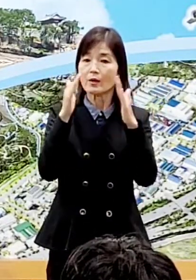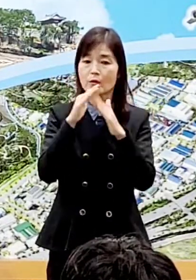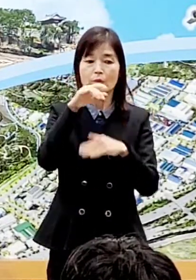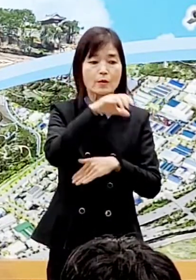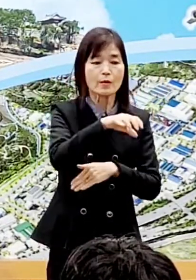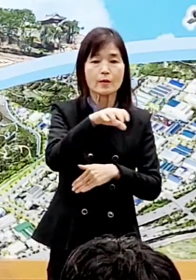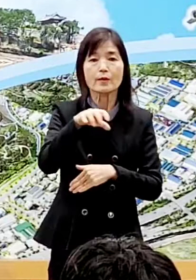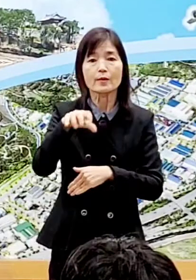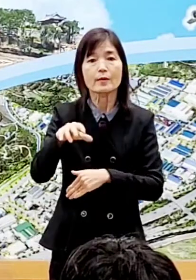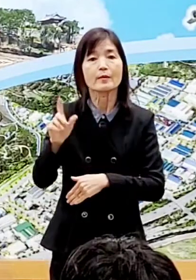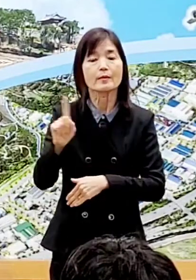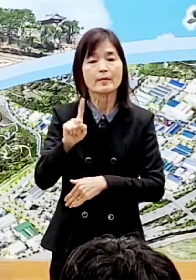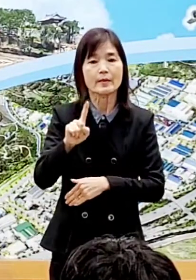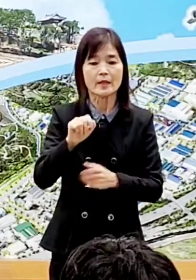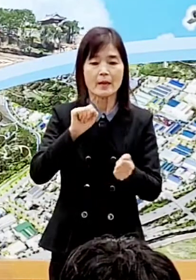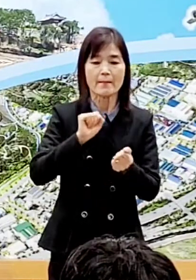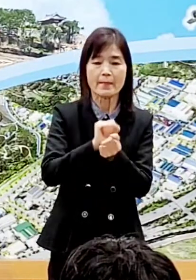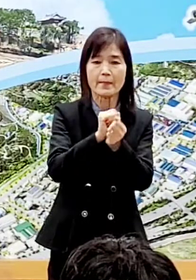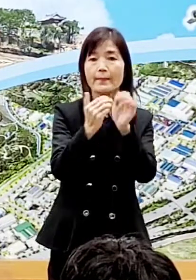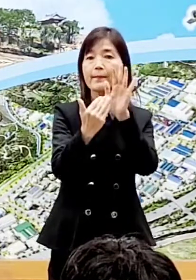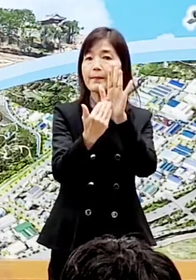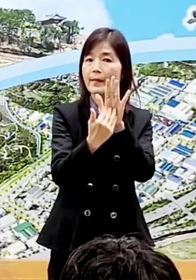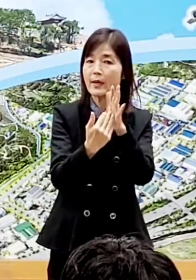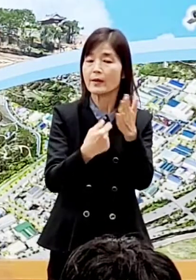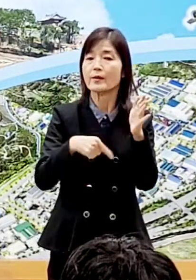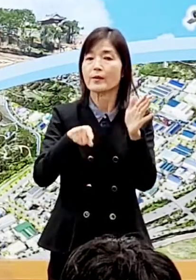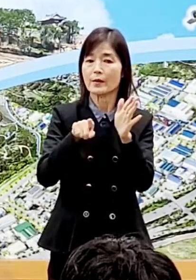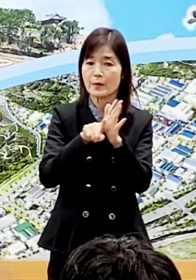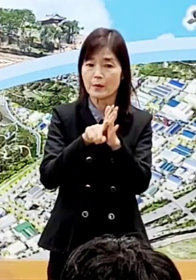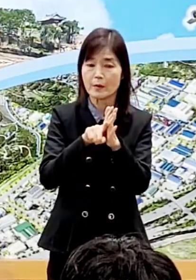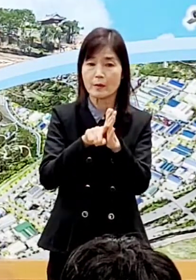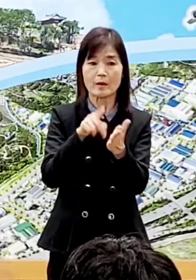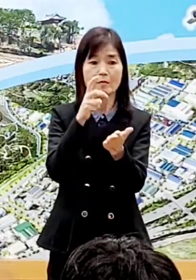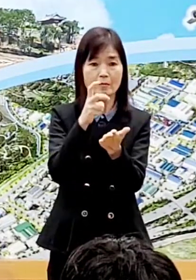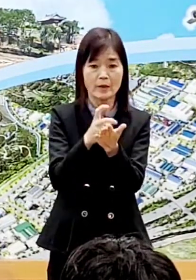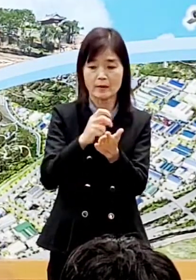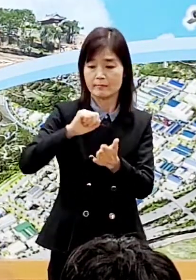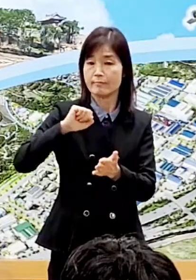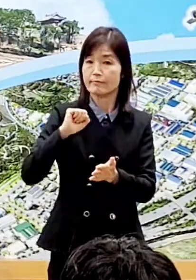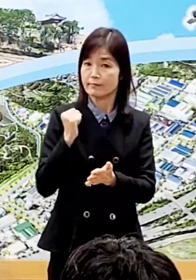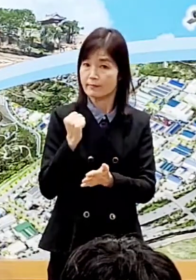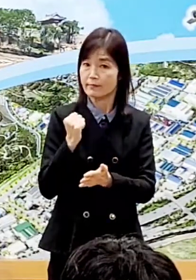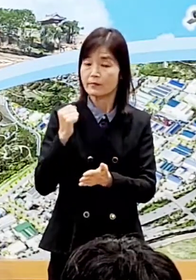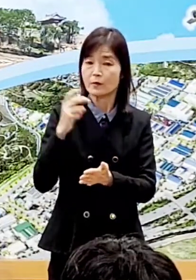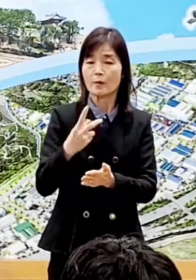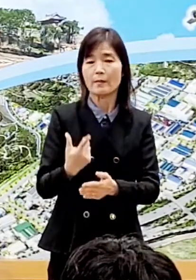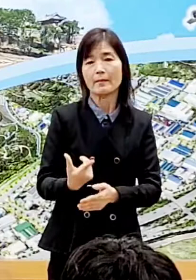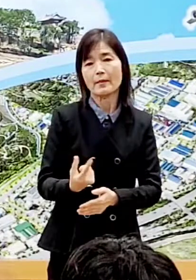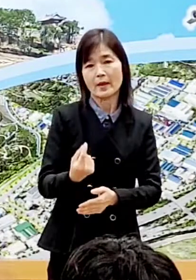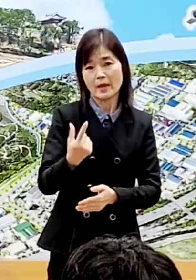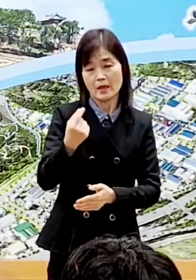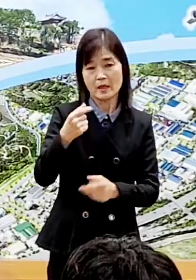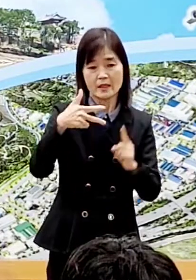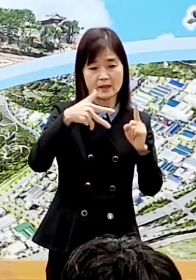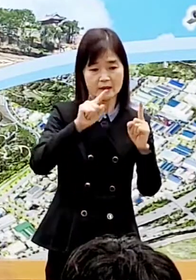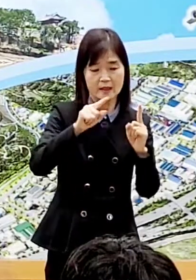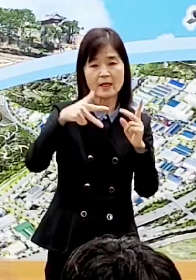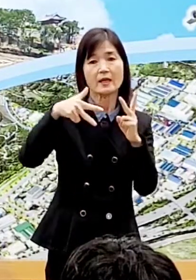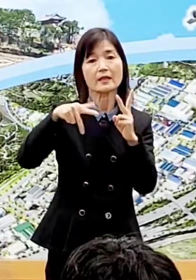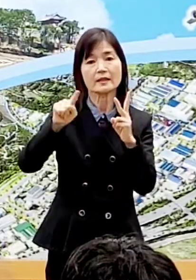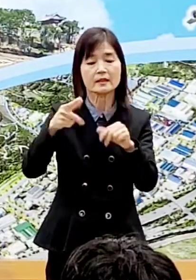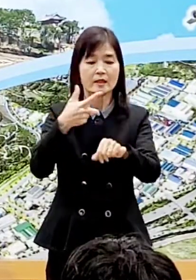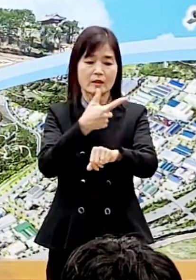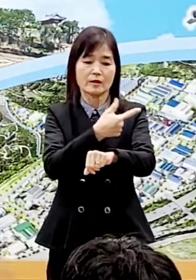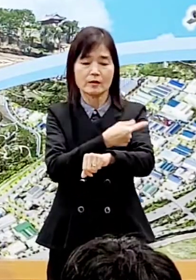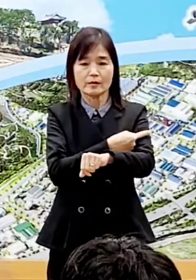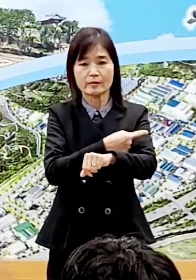교육 현장에서는 감염 예방을 위한 방역수칙 준수와 함께 조속한 1, 2차